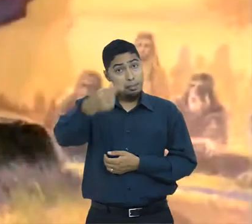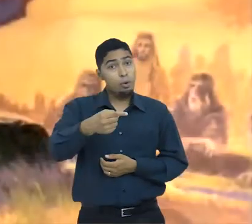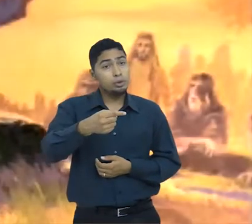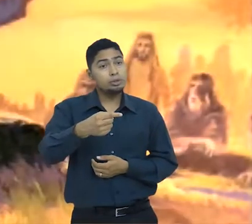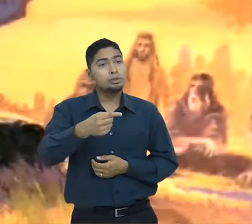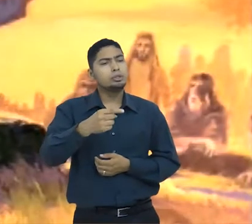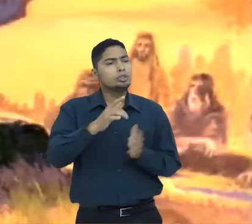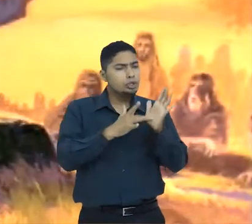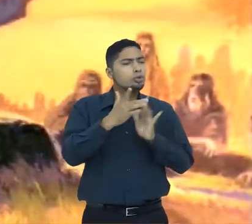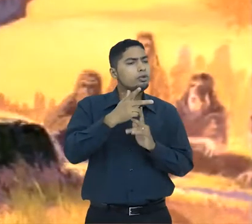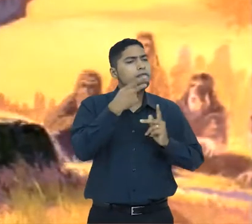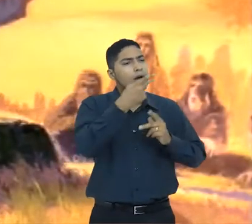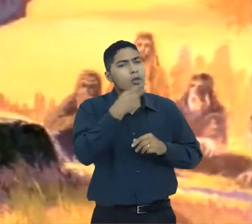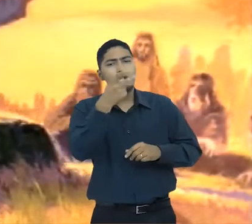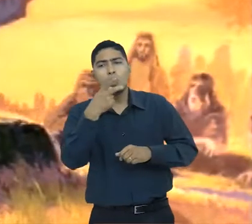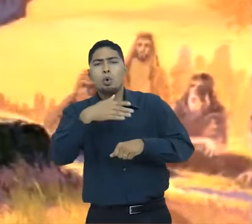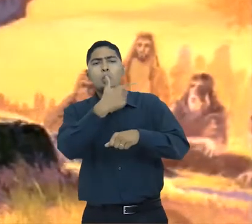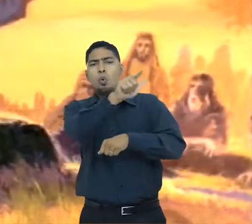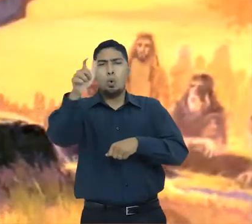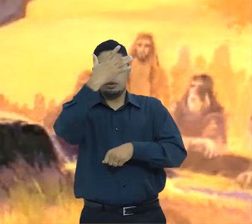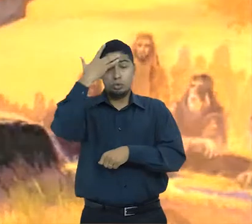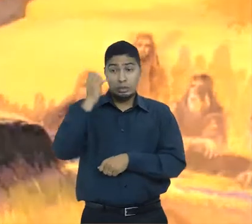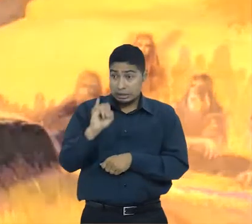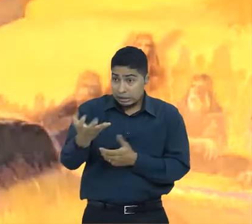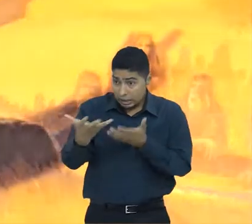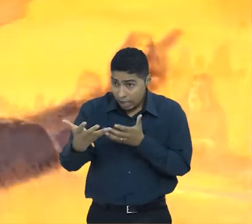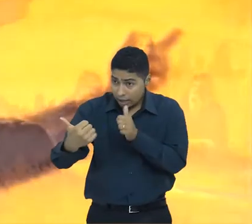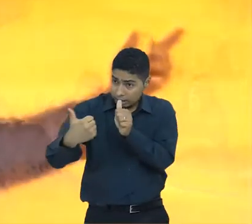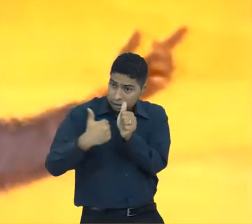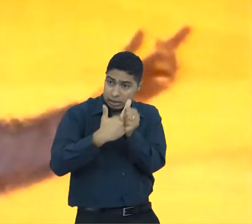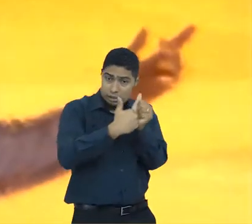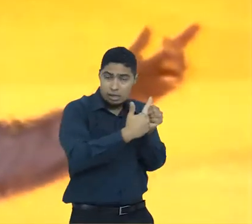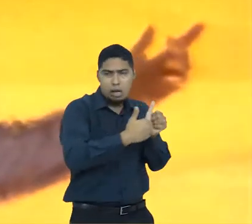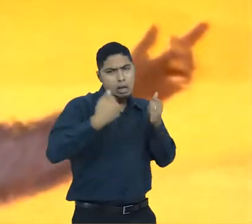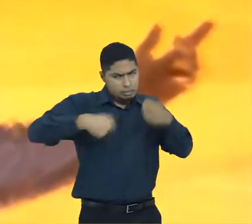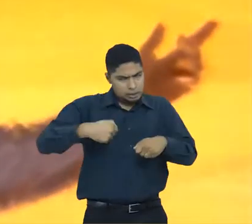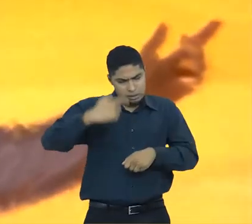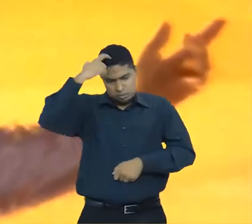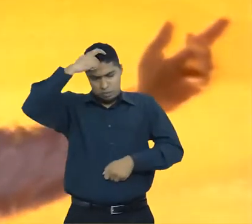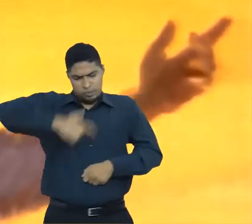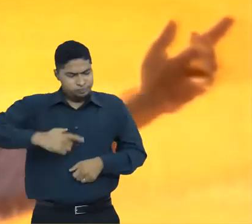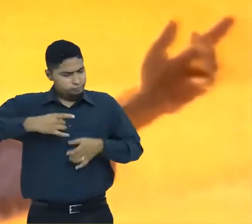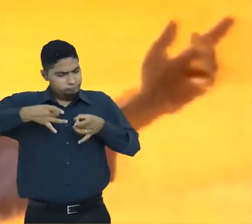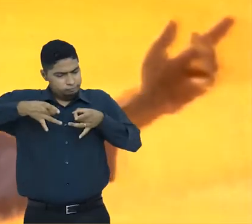Mais tarde, Jesus falou com outras pessoas: se alguém quiser me seguir, vai ter que negar-se a si